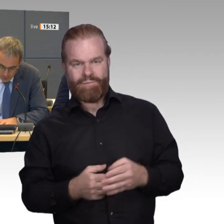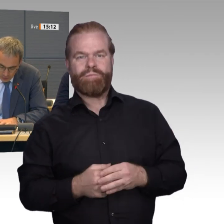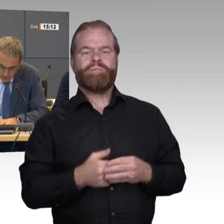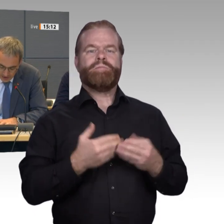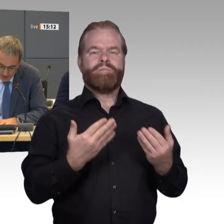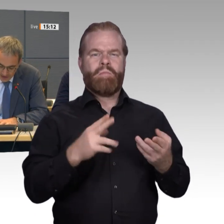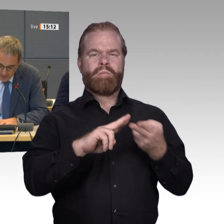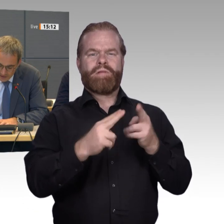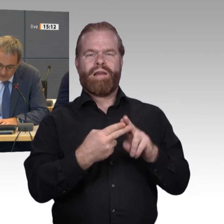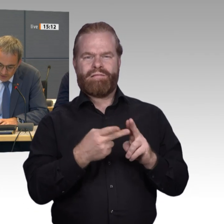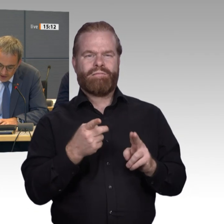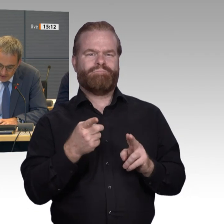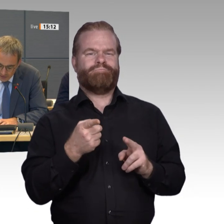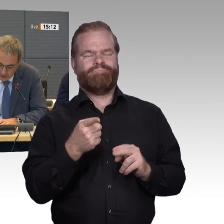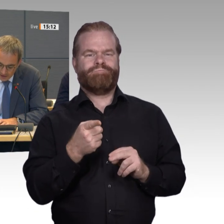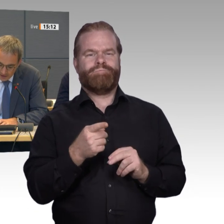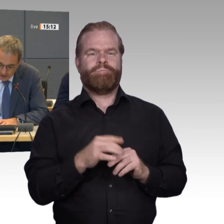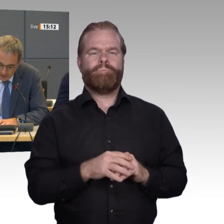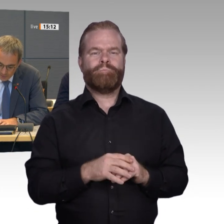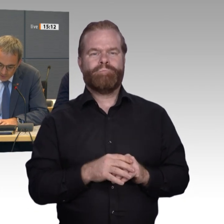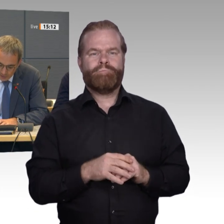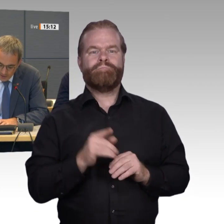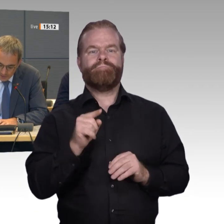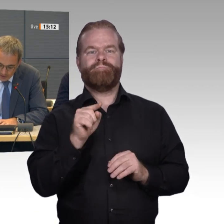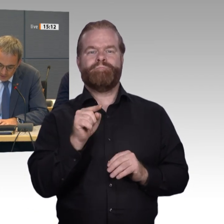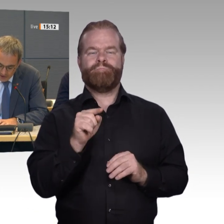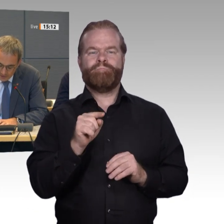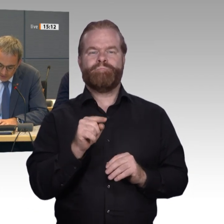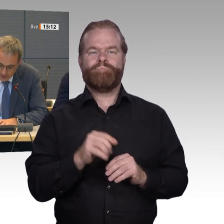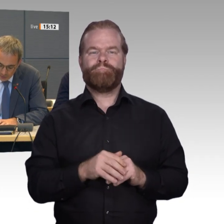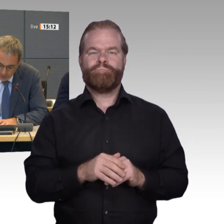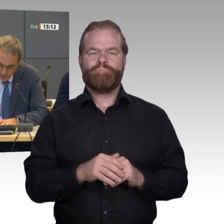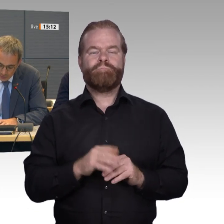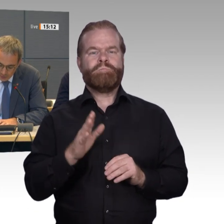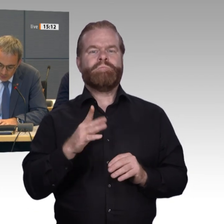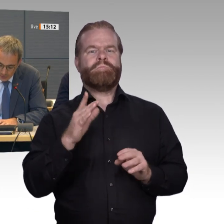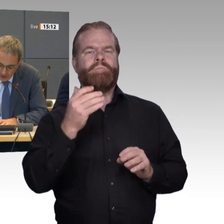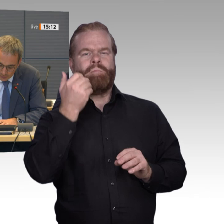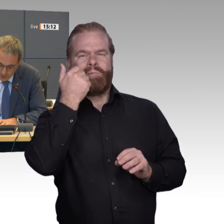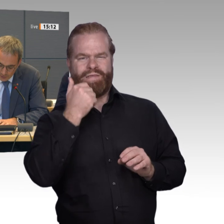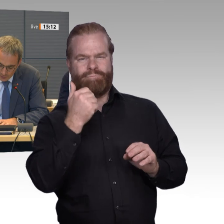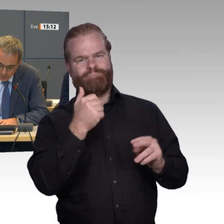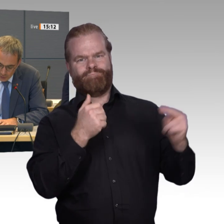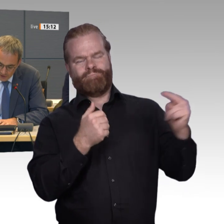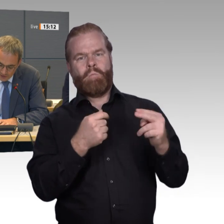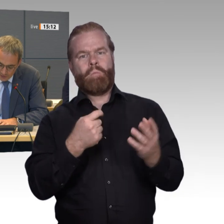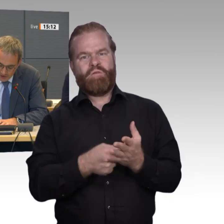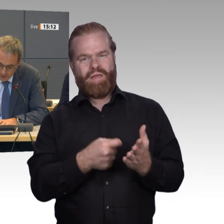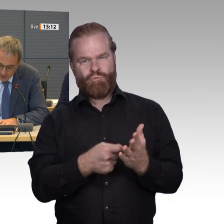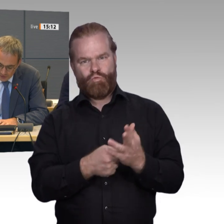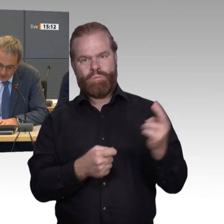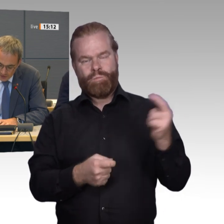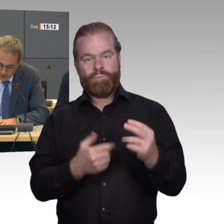sinngemäß oder ob es sachgerecht wäre, vielleicht auch im Rahmen der Pflegeversicherung Reformen vorzunehmen, um die immer höher